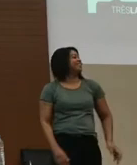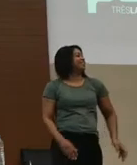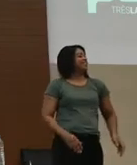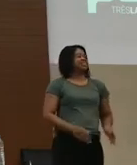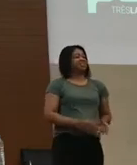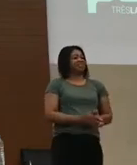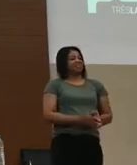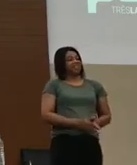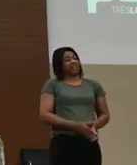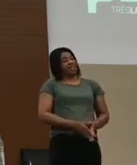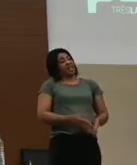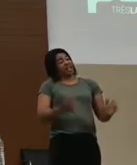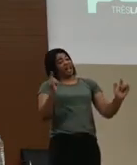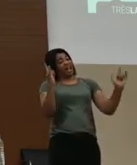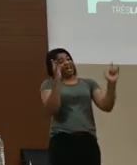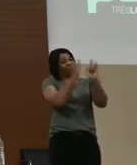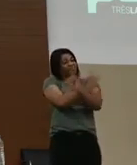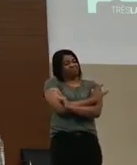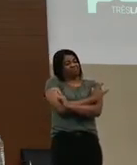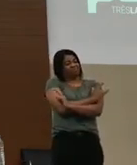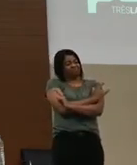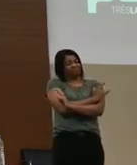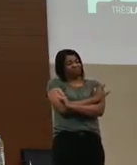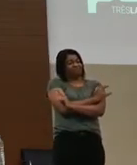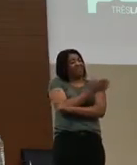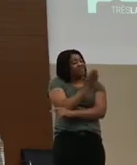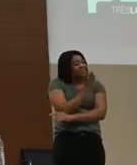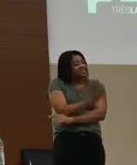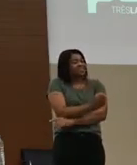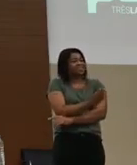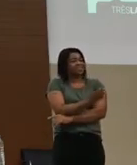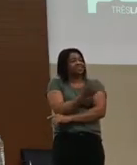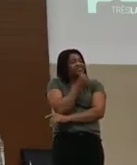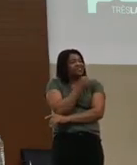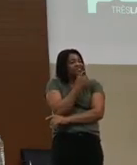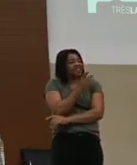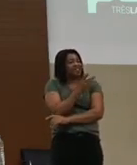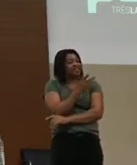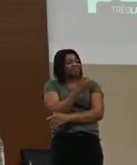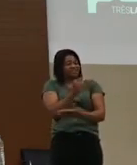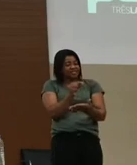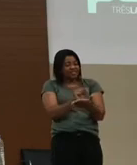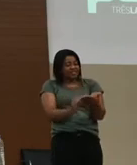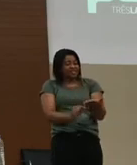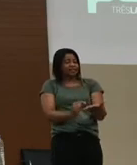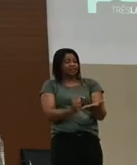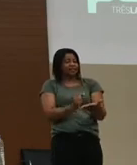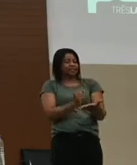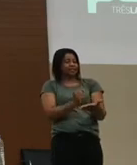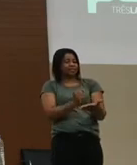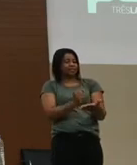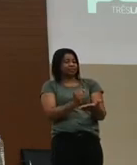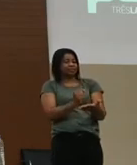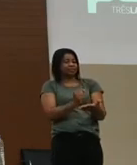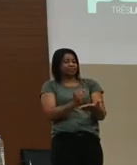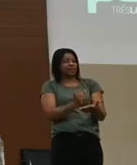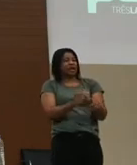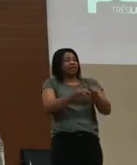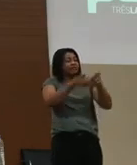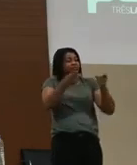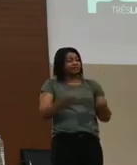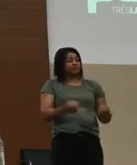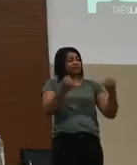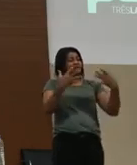Esse mandamento é velho, está lá no Velho Testamento. Ele fala assim: que vos ameis uns